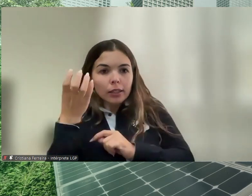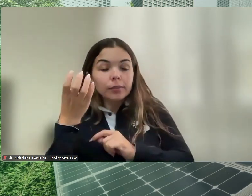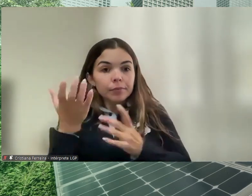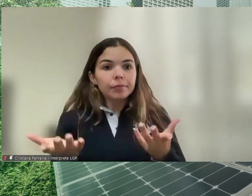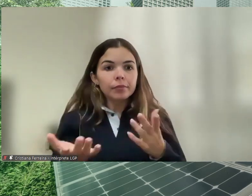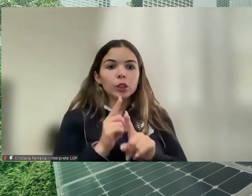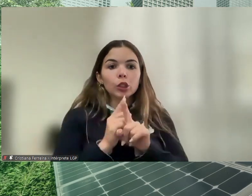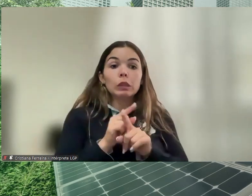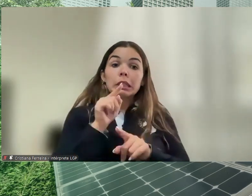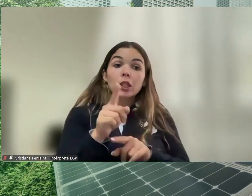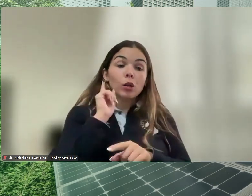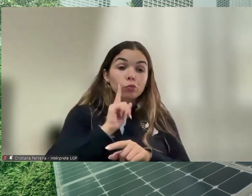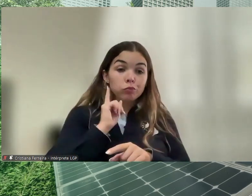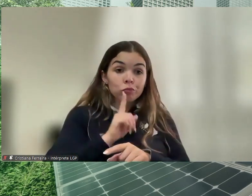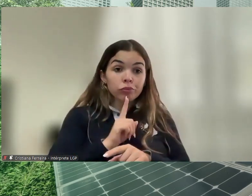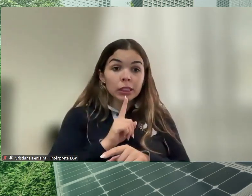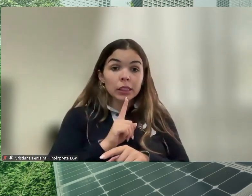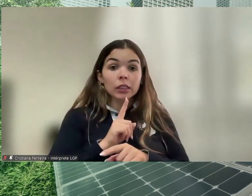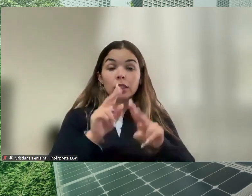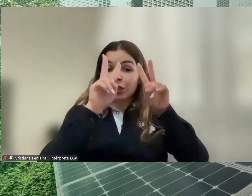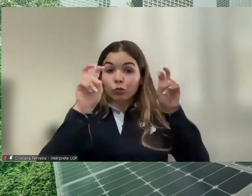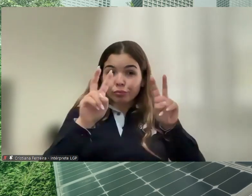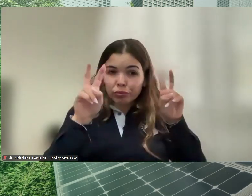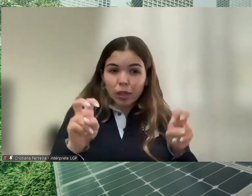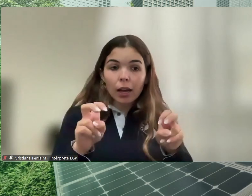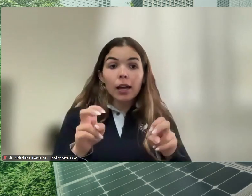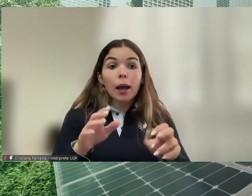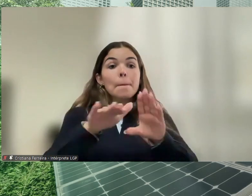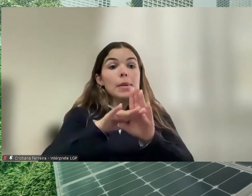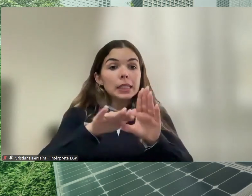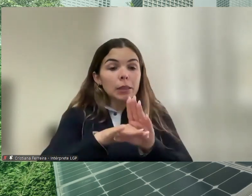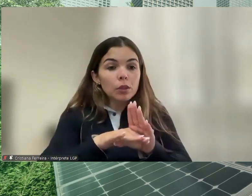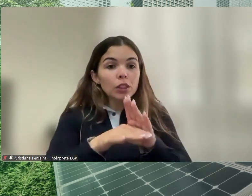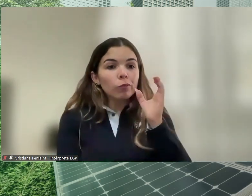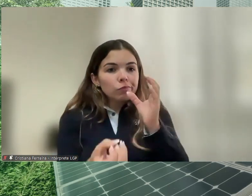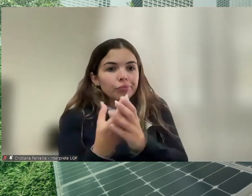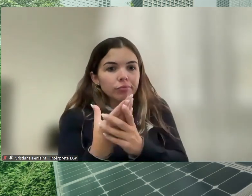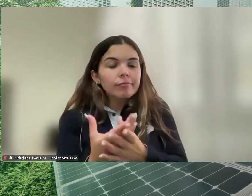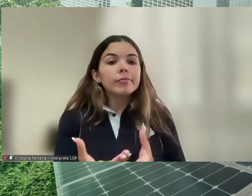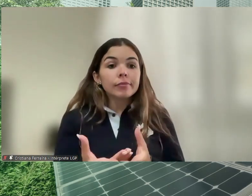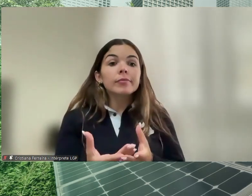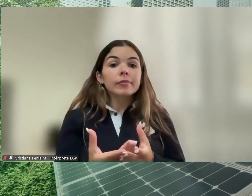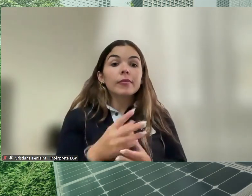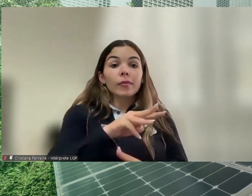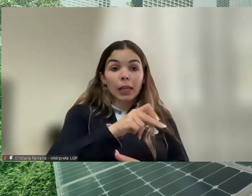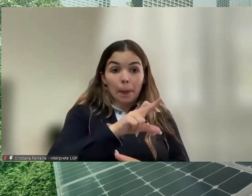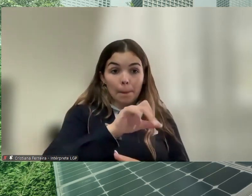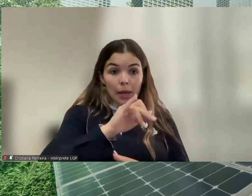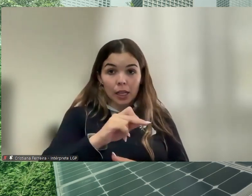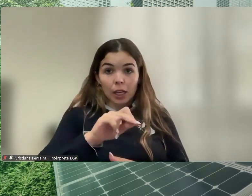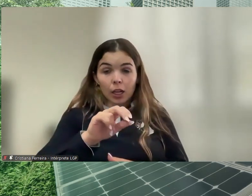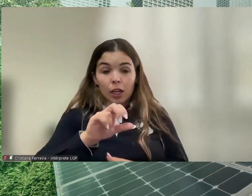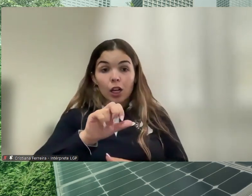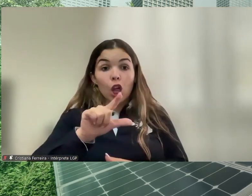fundamental promover abordagens bottom-up, abordagens participativas, e a Maria da Luz também já referiu isso na